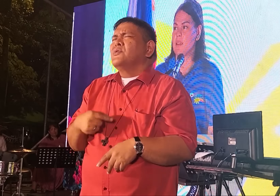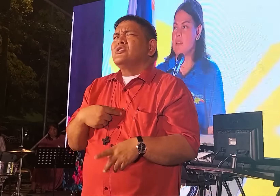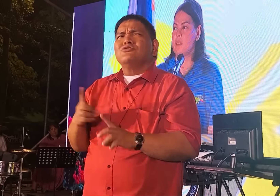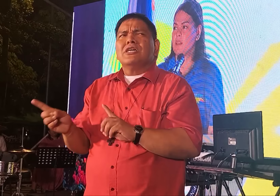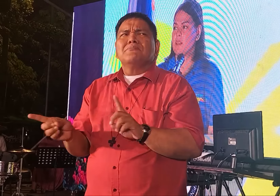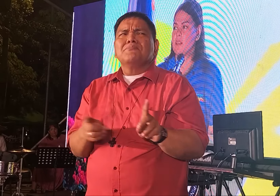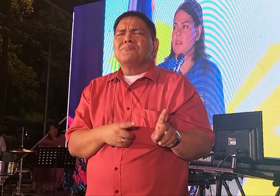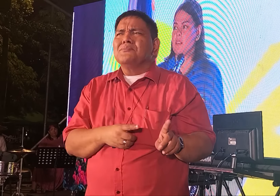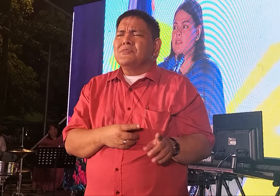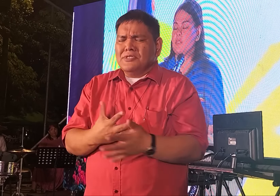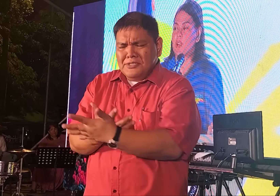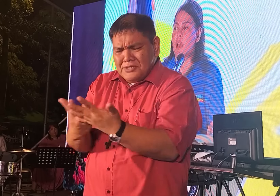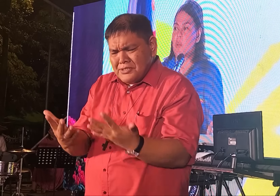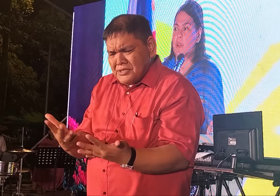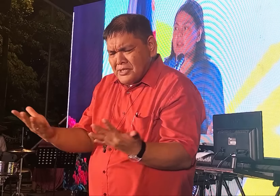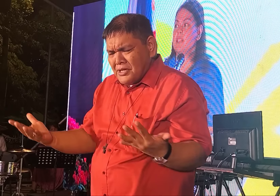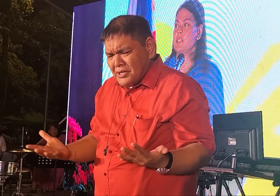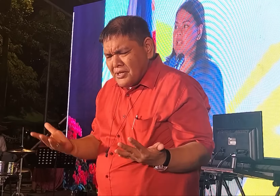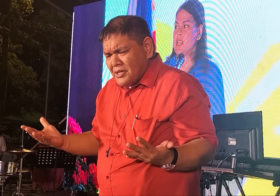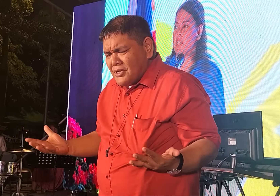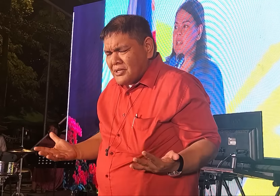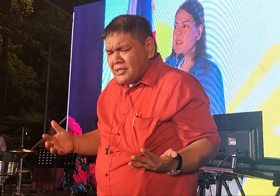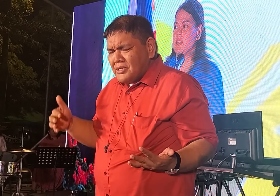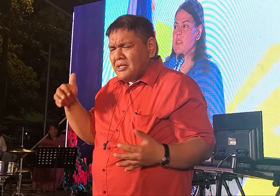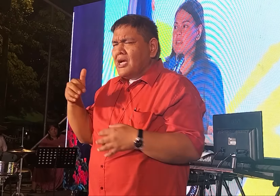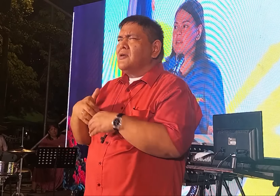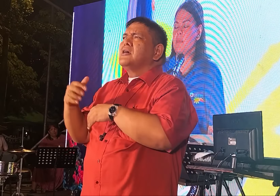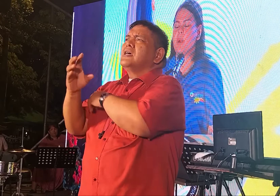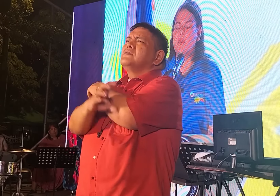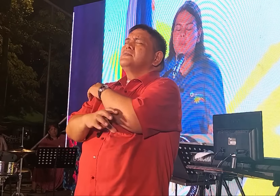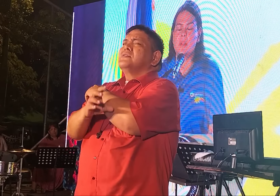something for our country.